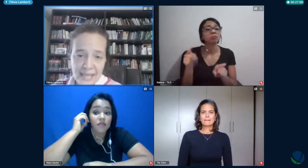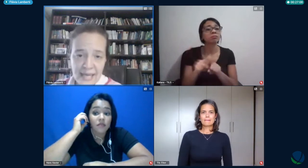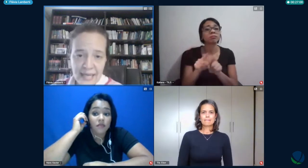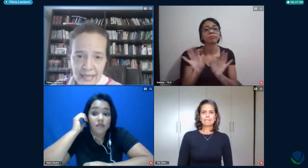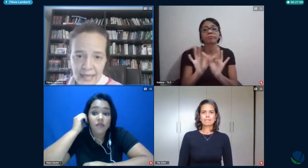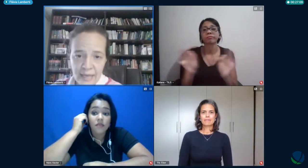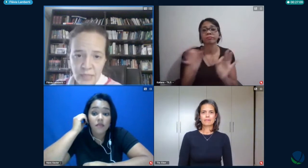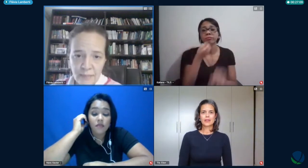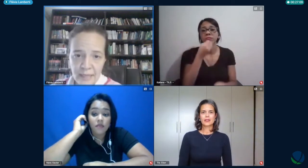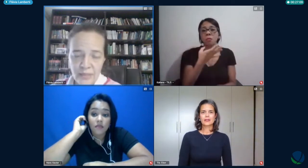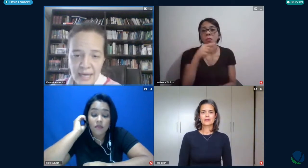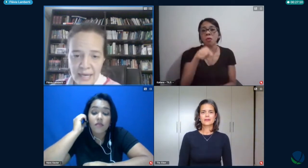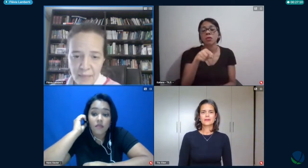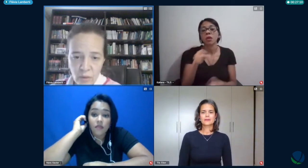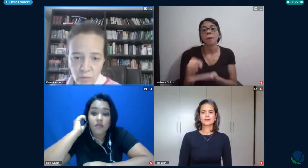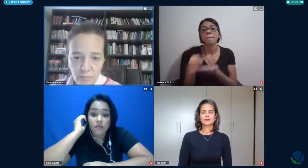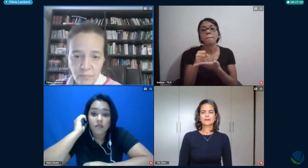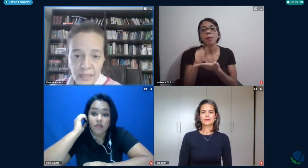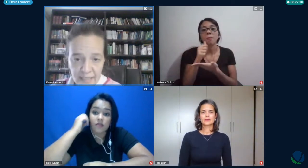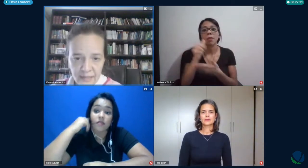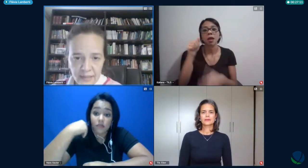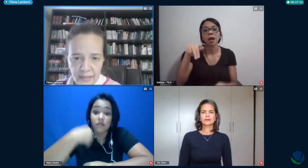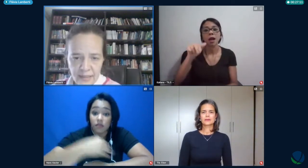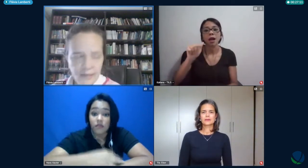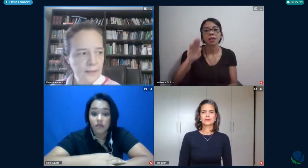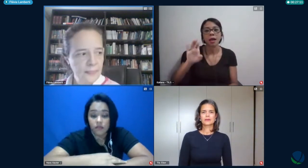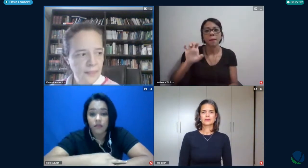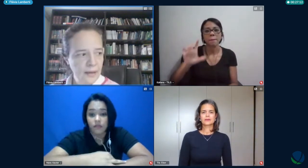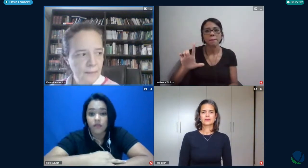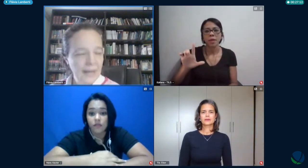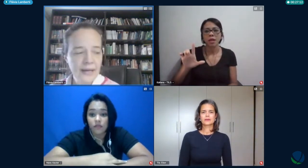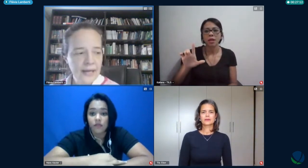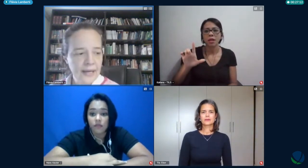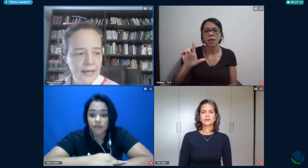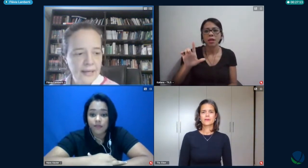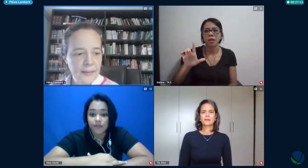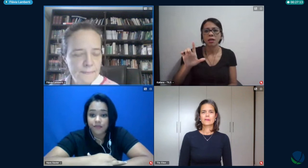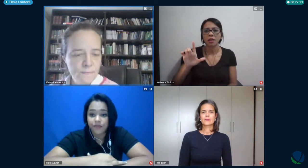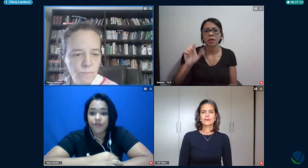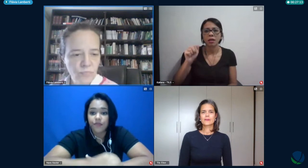se baseia lá no trabalho da Anabel Mãe,